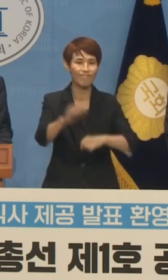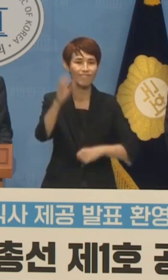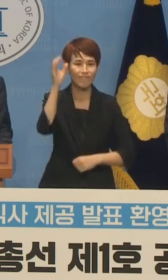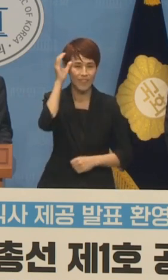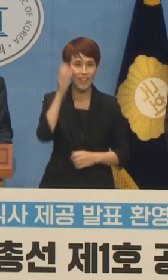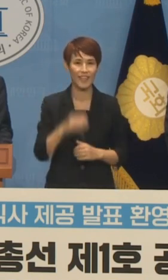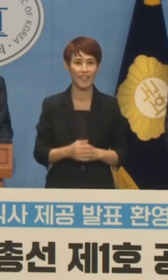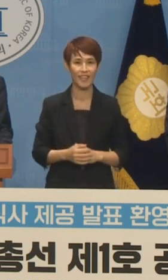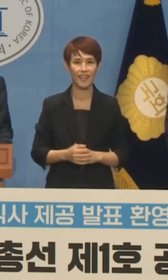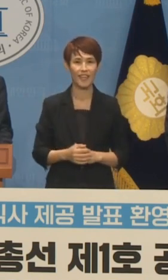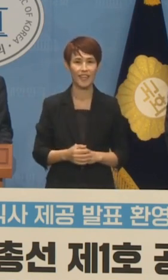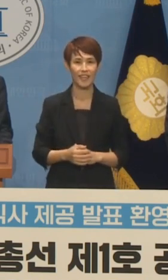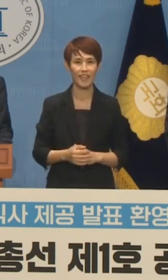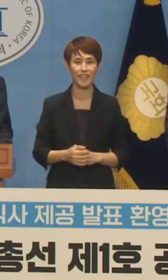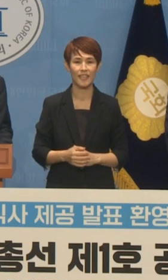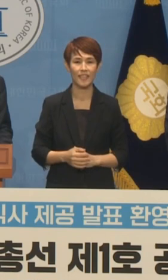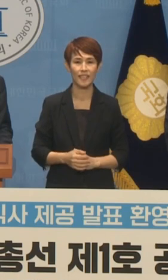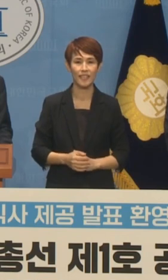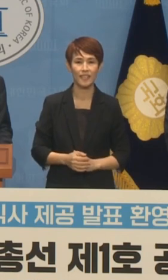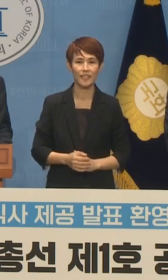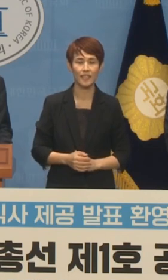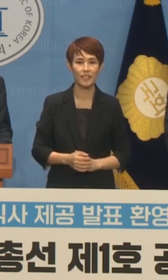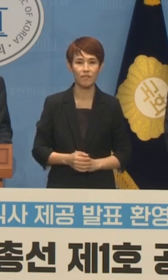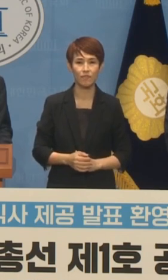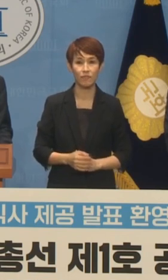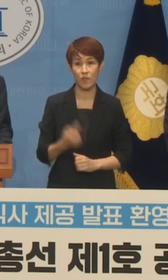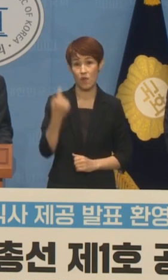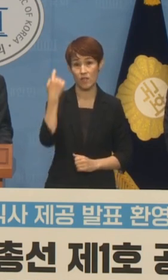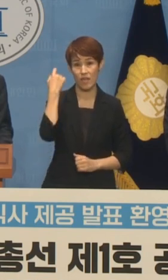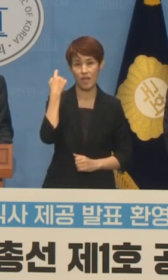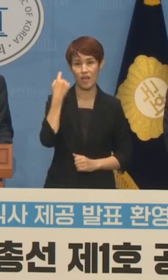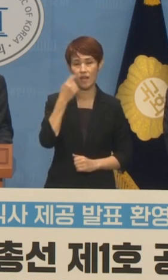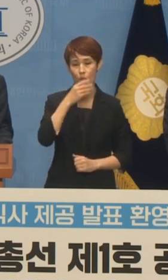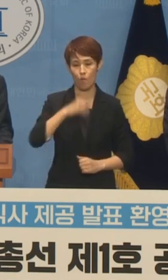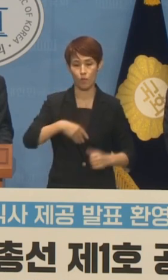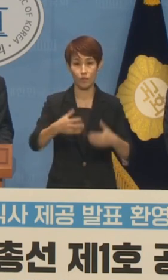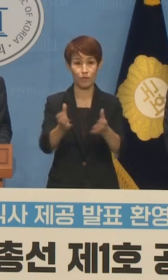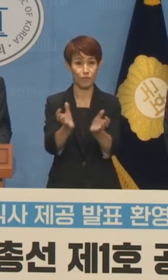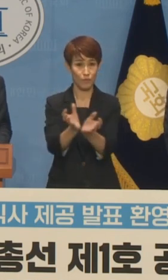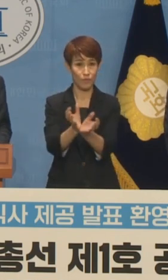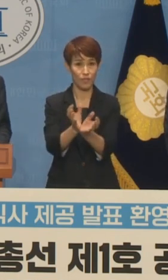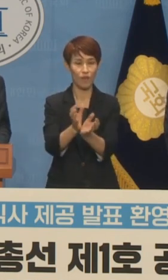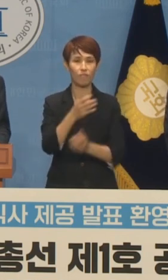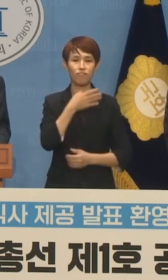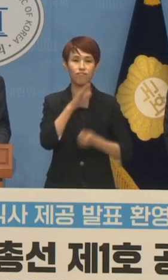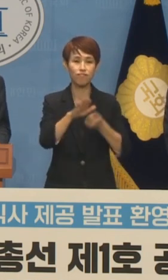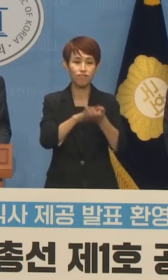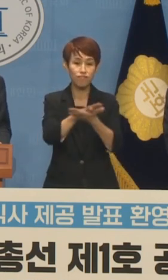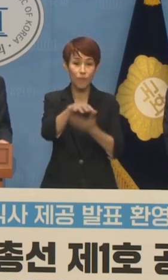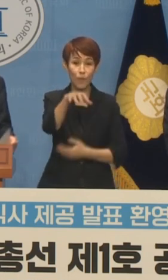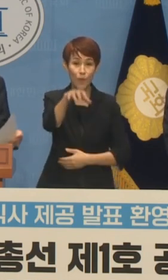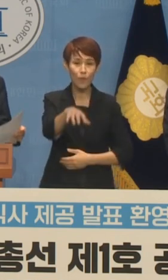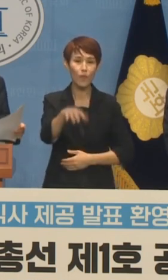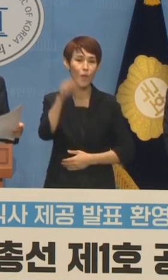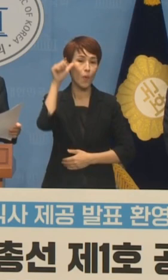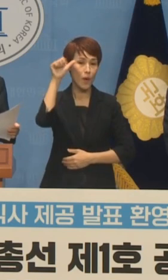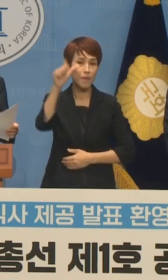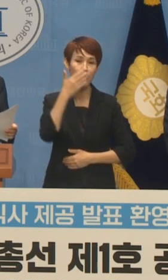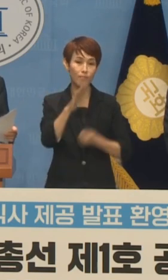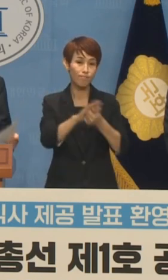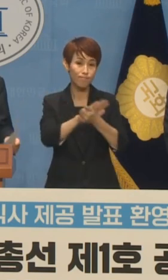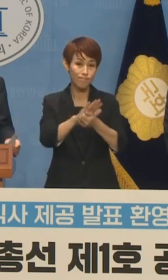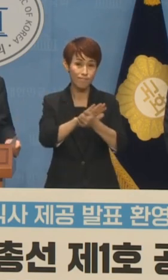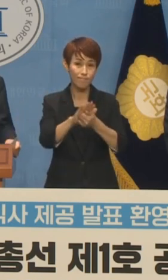총선 끝나고 며칠 되지 않았지만 어제 보건복지부에서 경로당 주 5일 식사 제공이라고